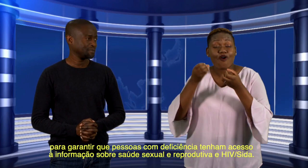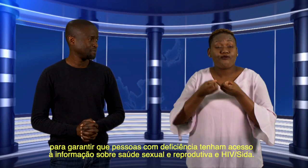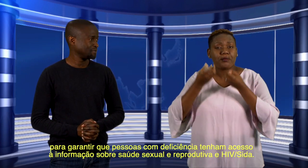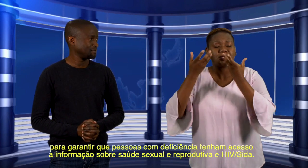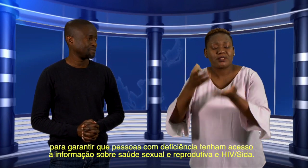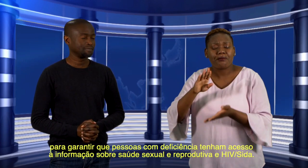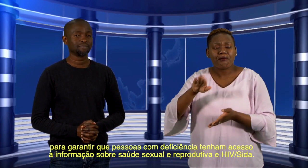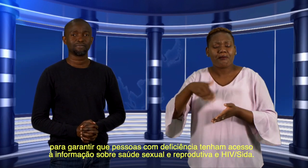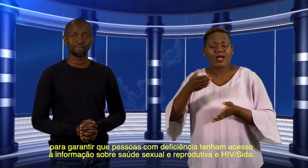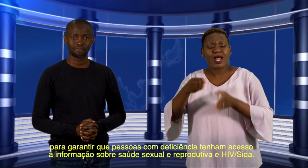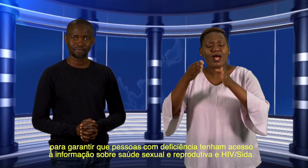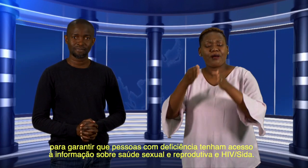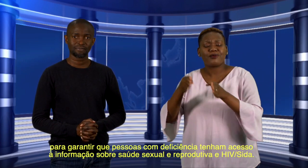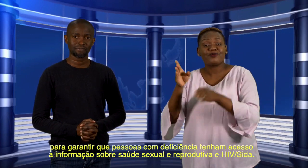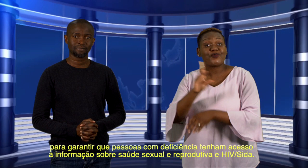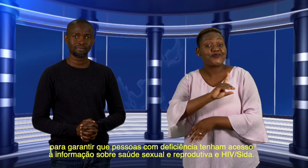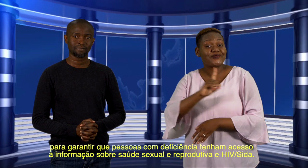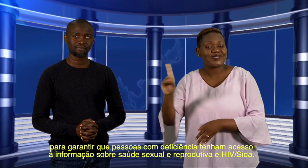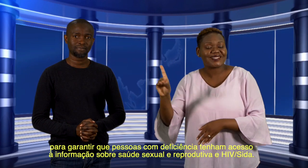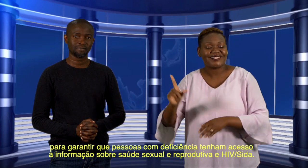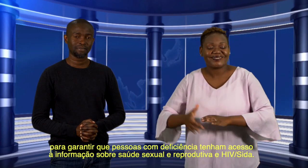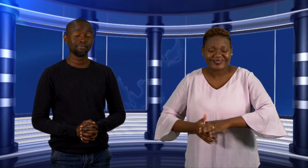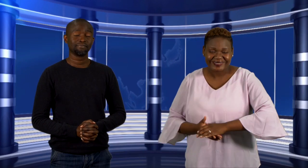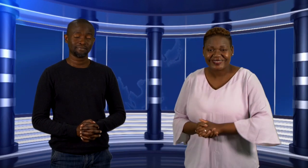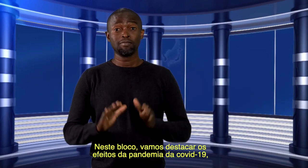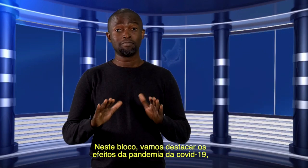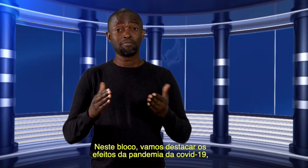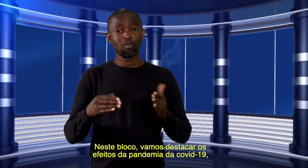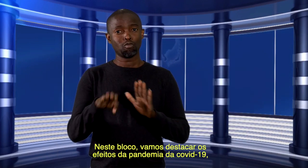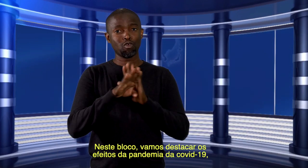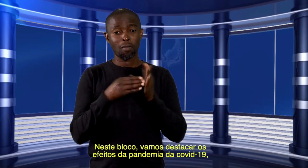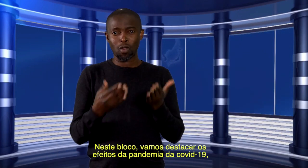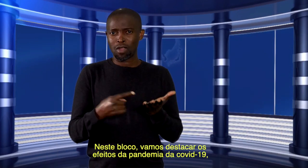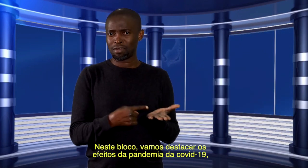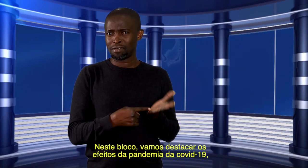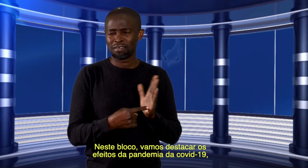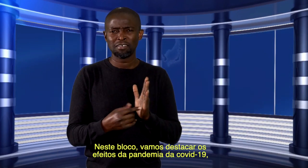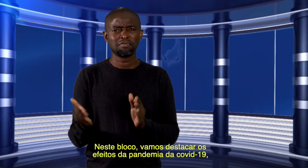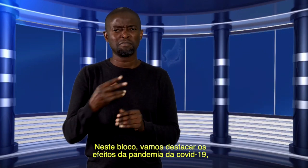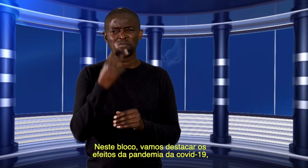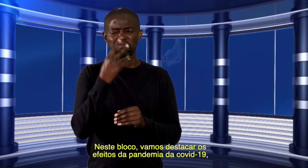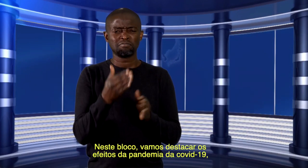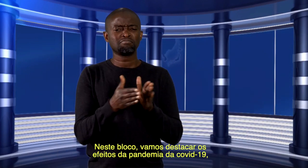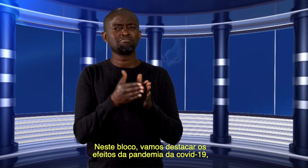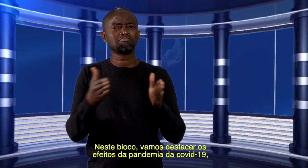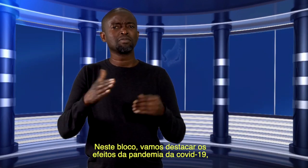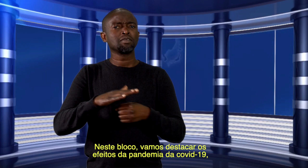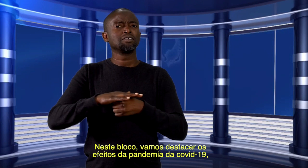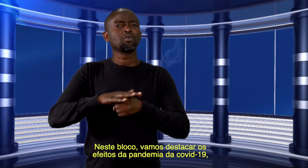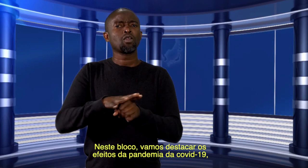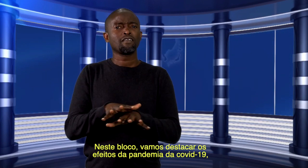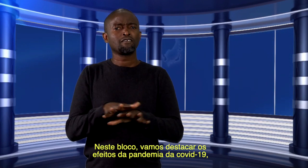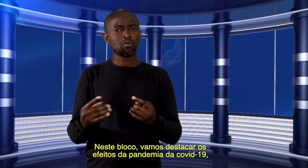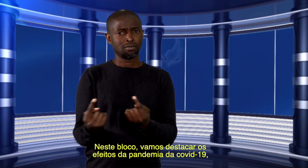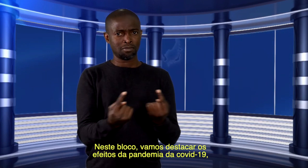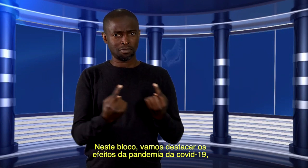sobre saúde sexual e reprodutiva e HIV-Sida. Neste bloco, vamos destacar os efeitos da pandemia